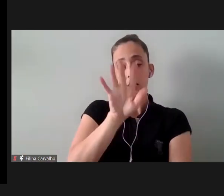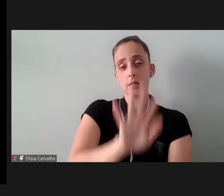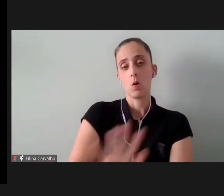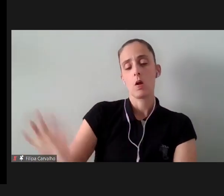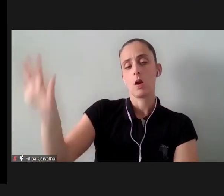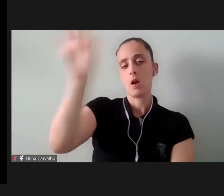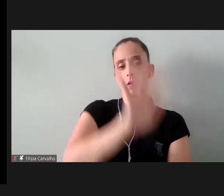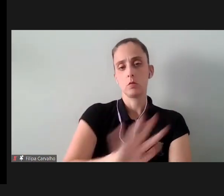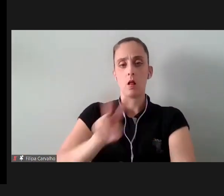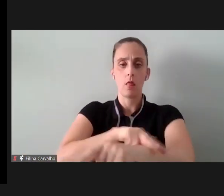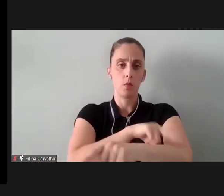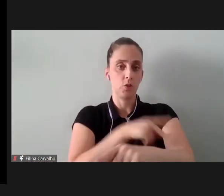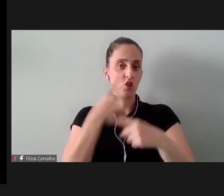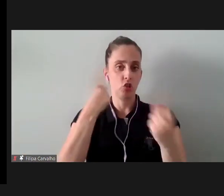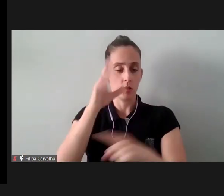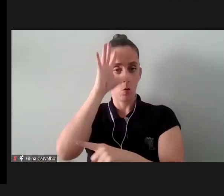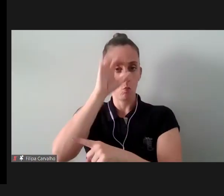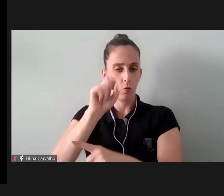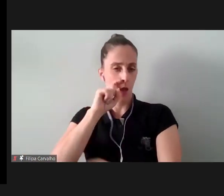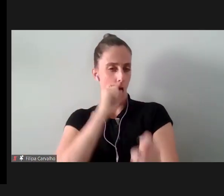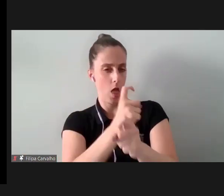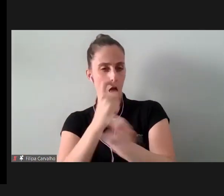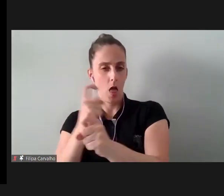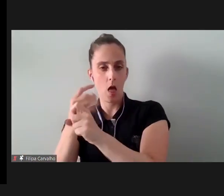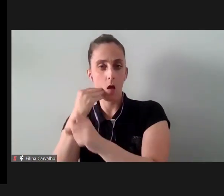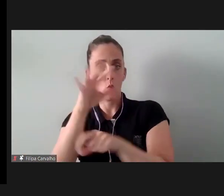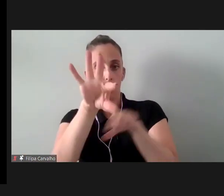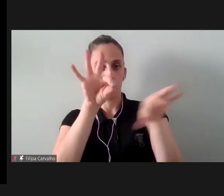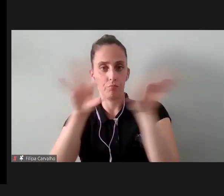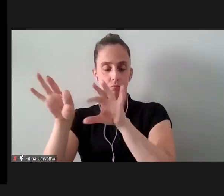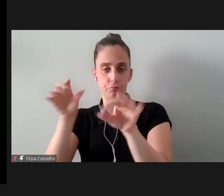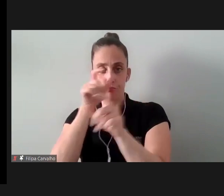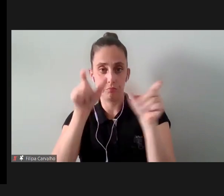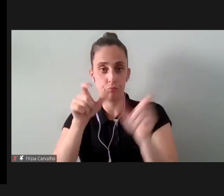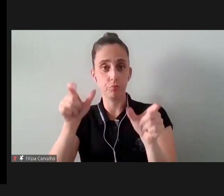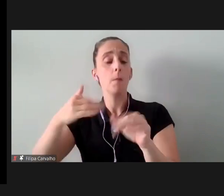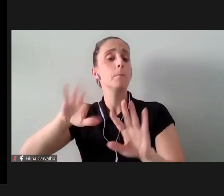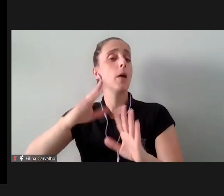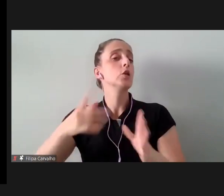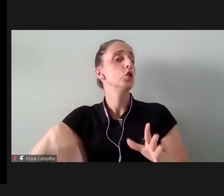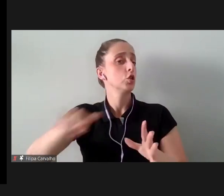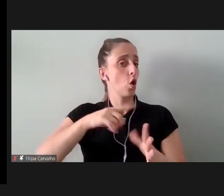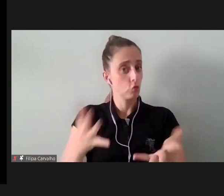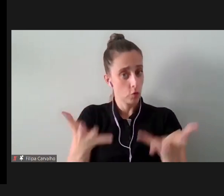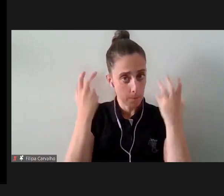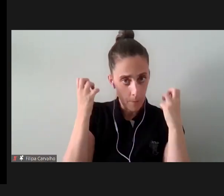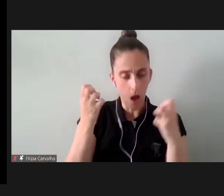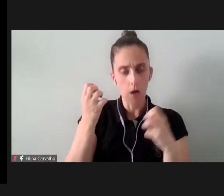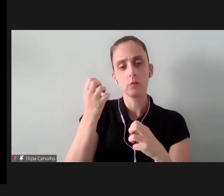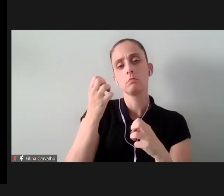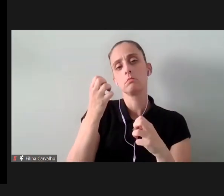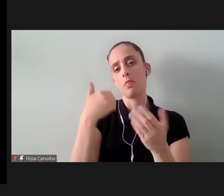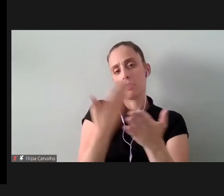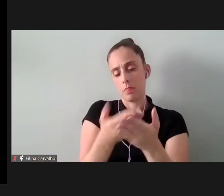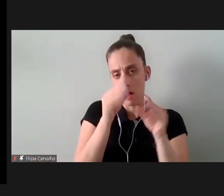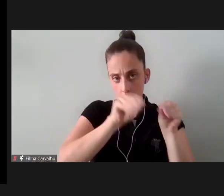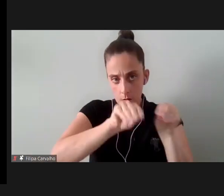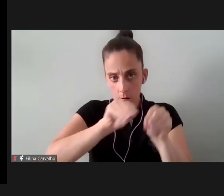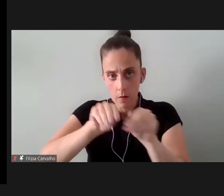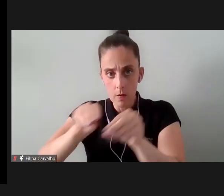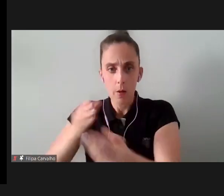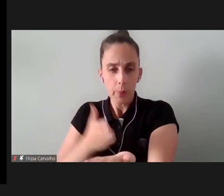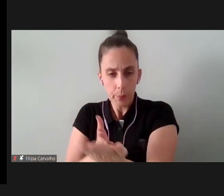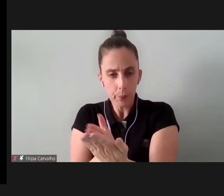Pública. Entretanto, temos essa ambição de formar continuamente e sistematicamente